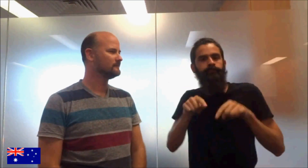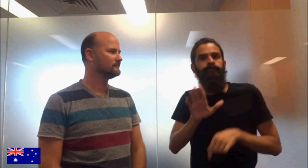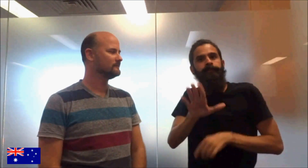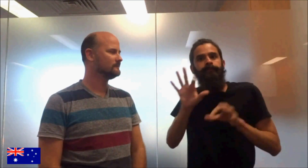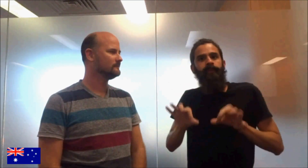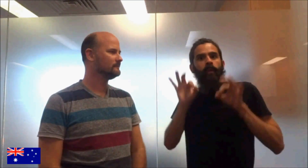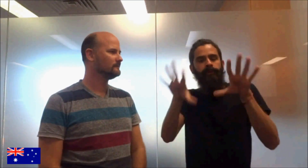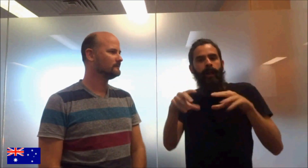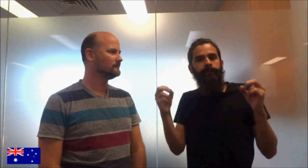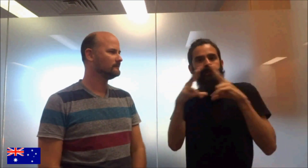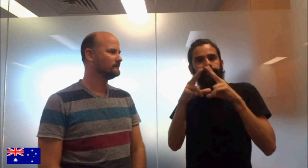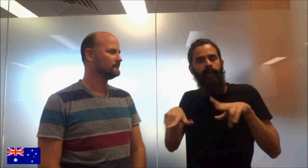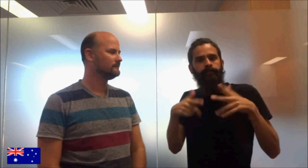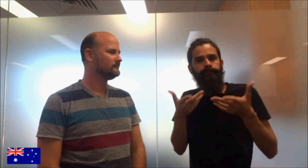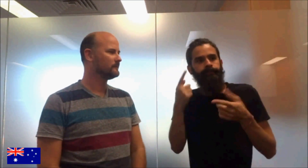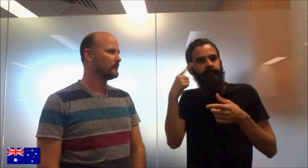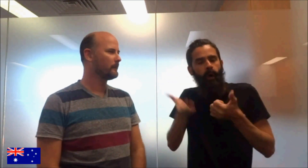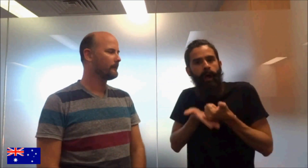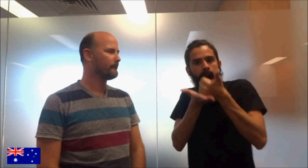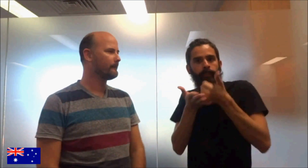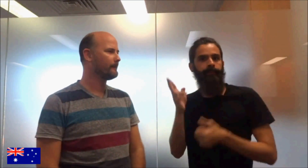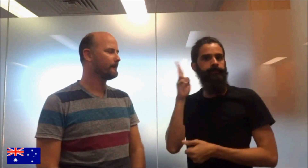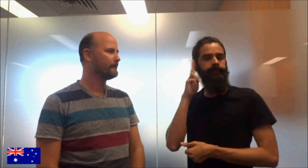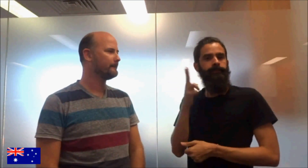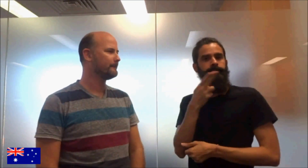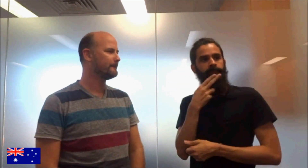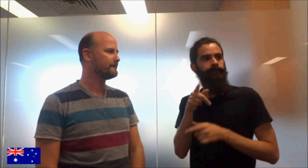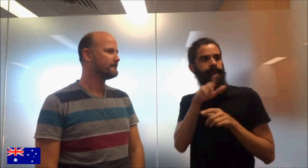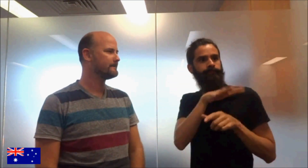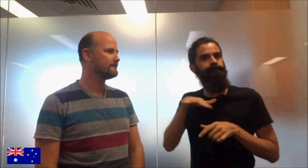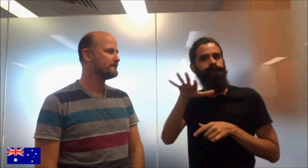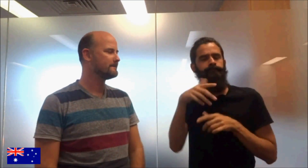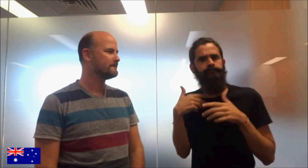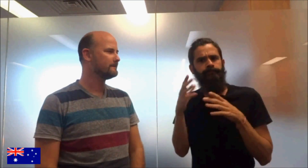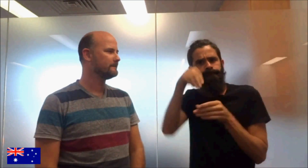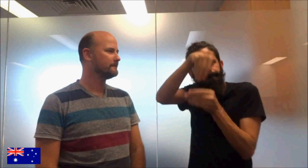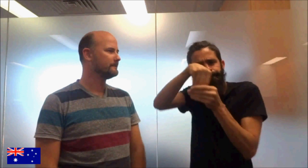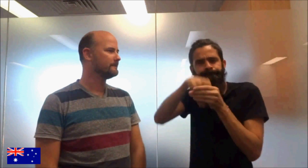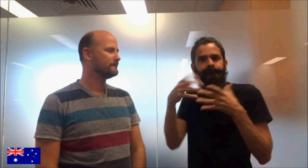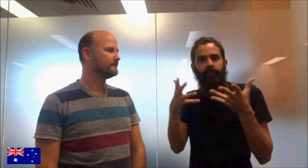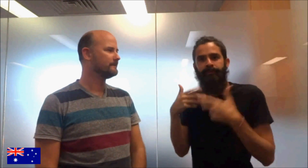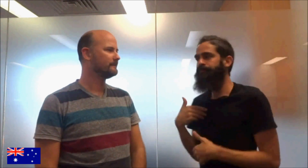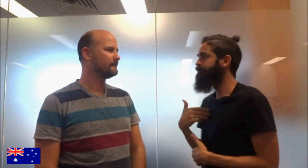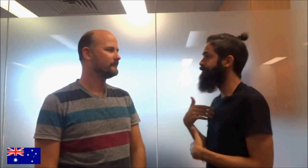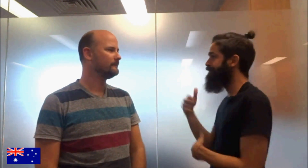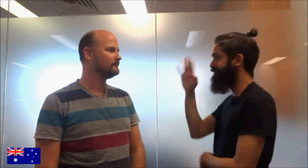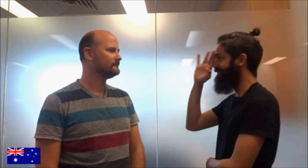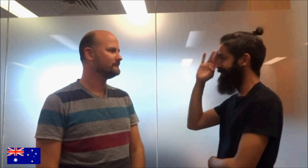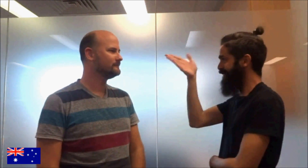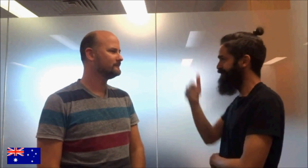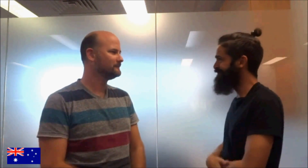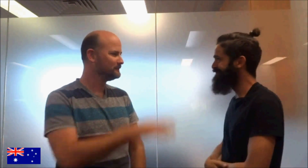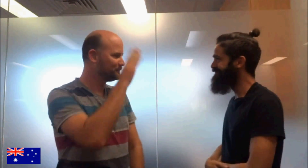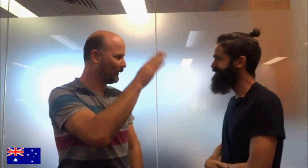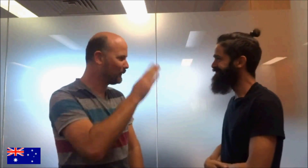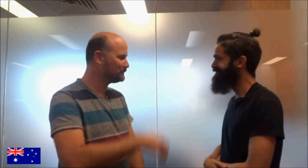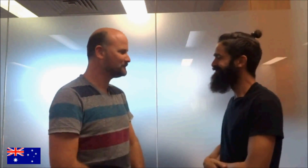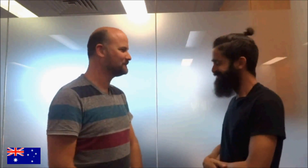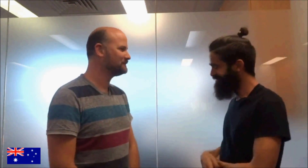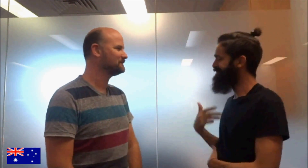voulais informer un peu les gens. En Australie, à Sydney, il y a un centre de service d'aide pour les sourds et il y a beaucoup de choses. Salut.